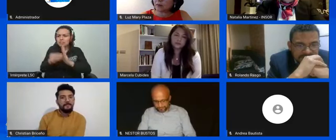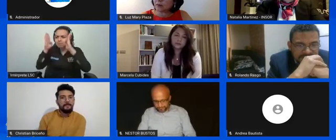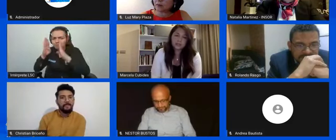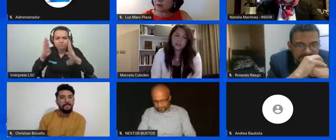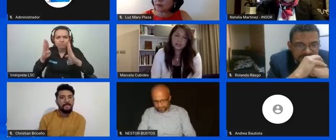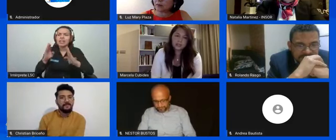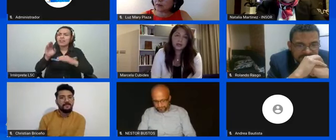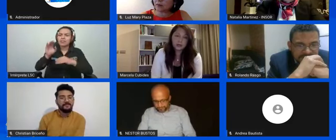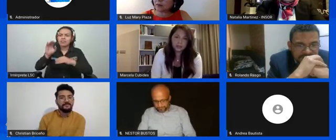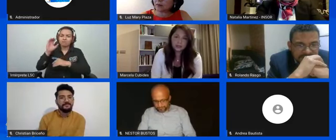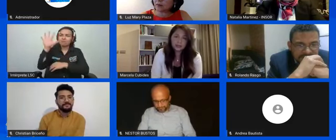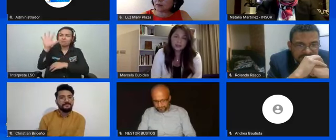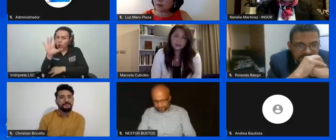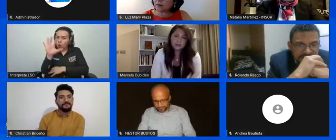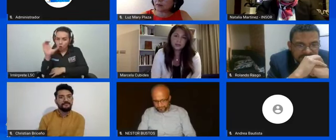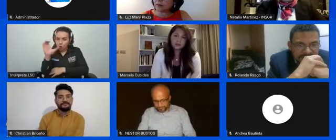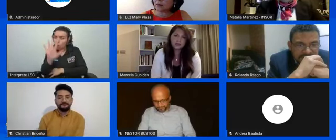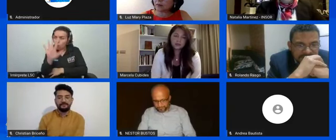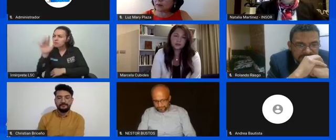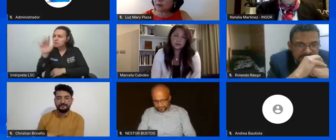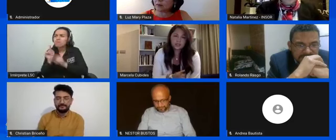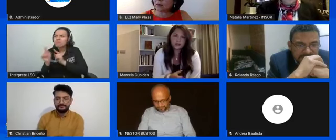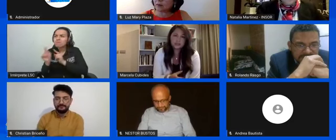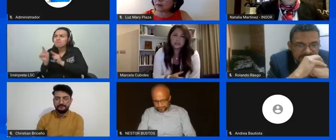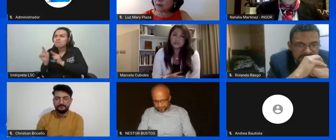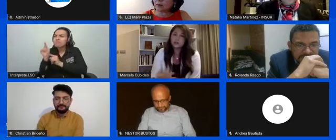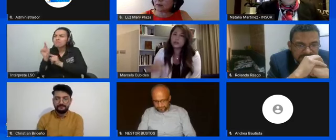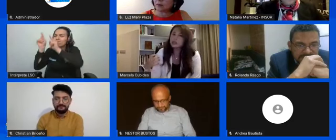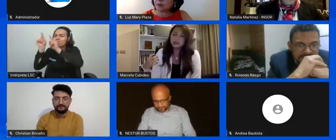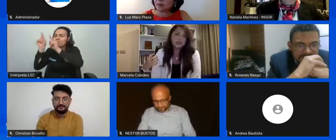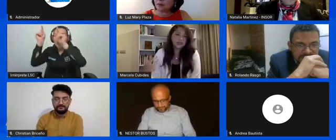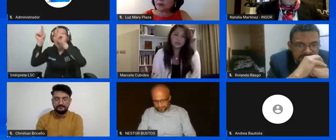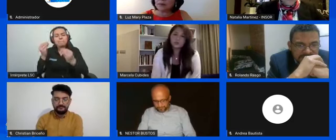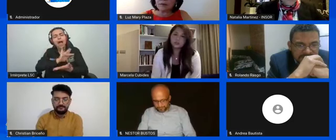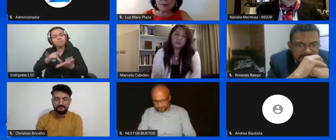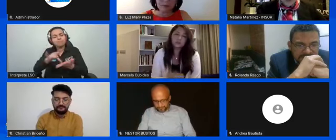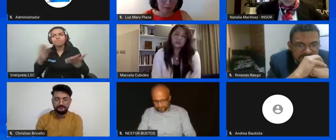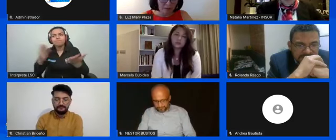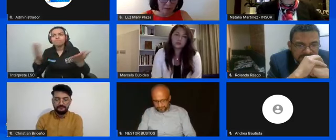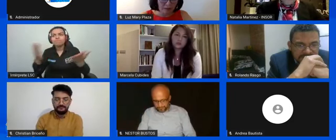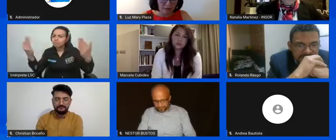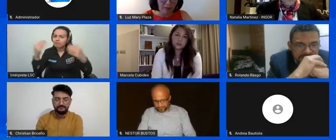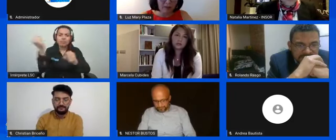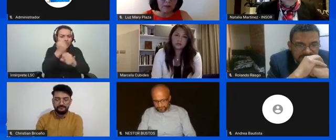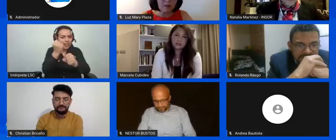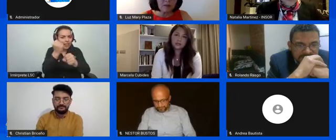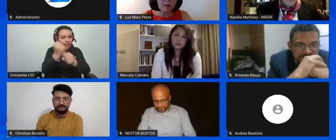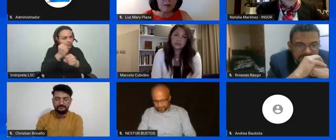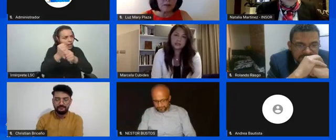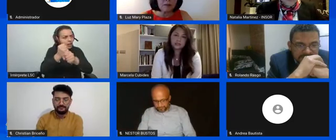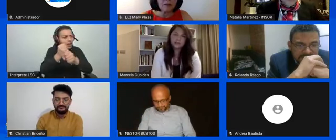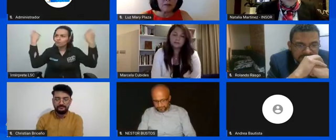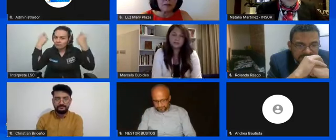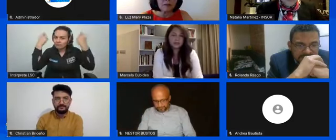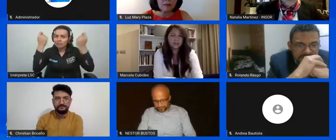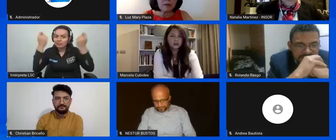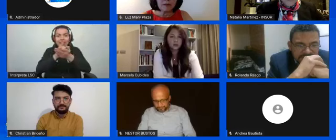inclusión laboral también con ellos en el territorio, y haciendo mucha producción audiovisual con una gran